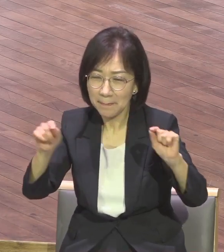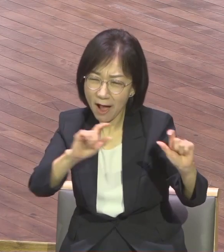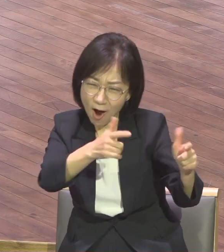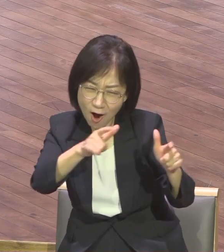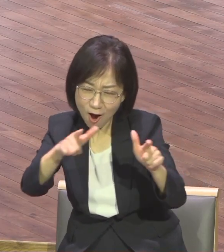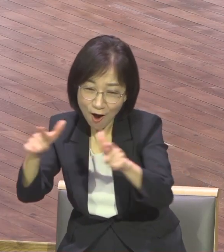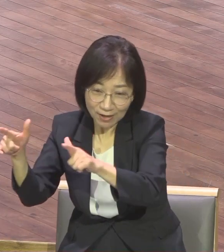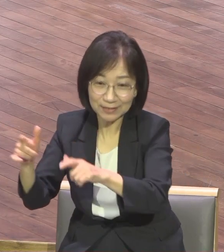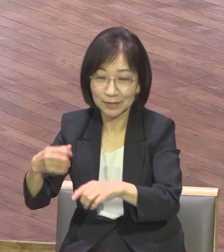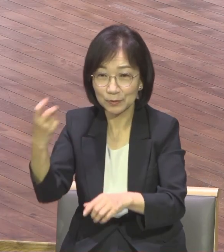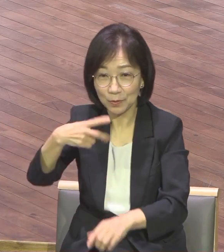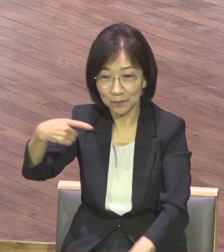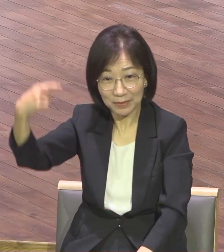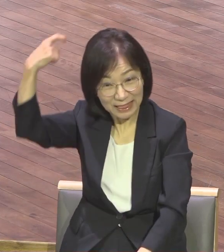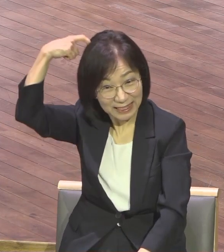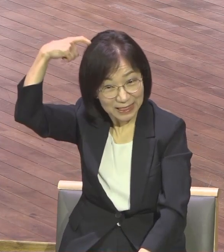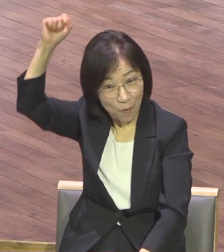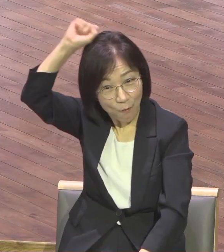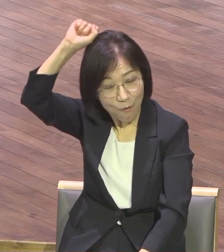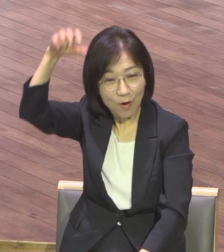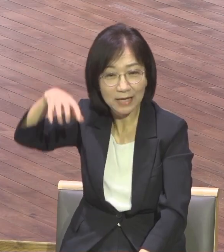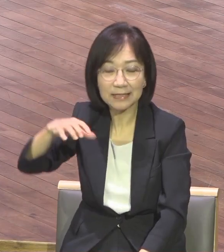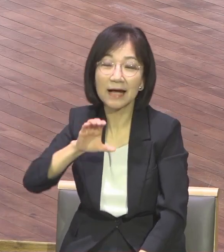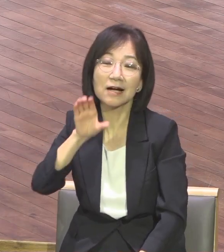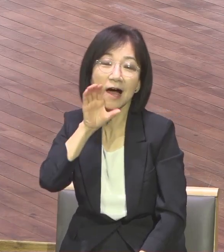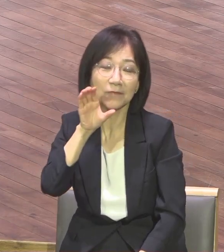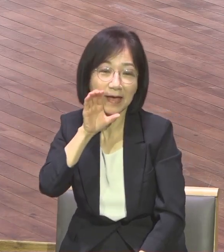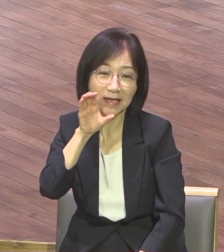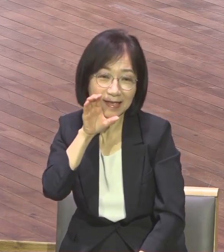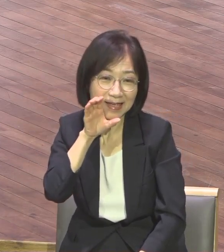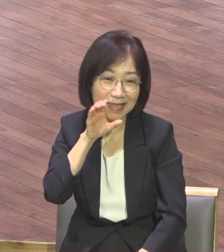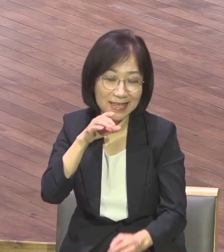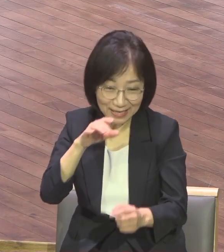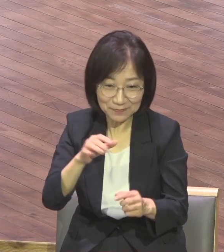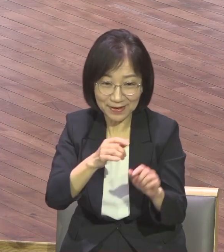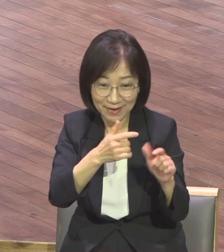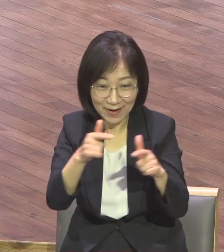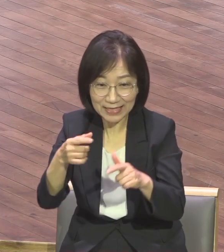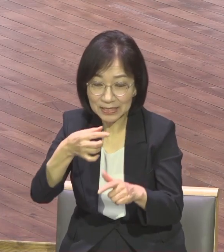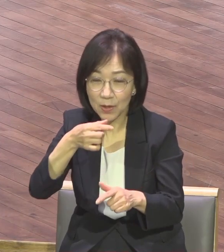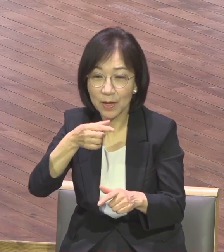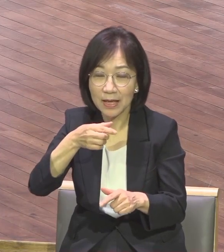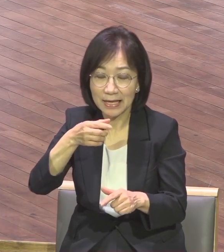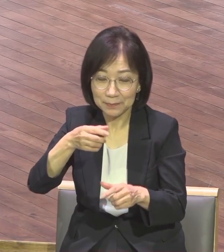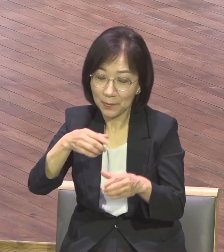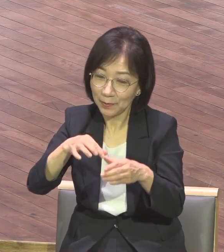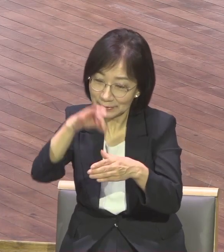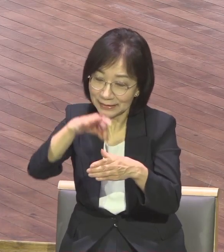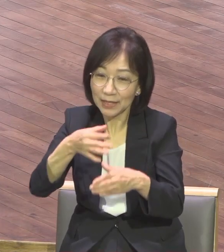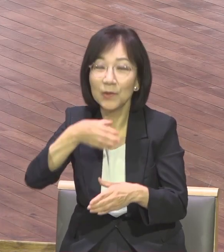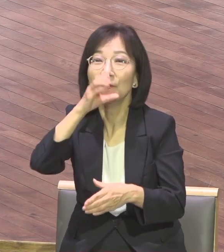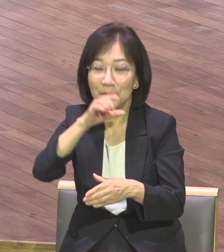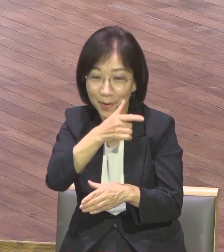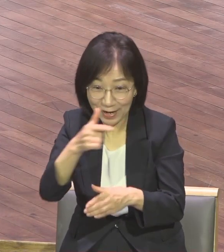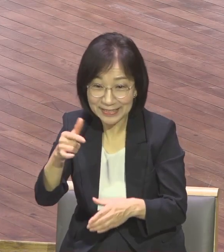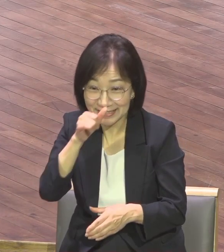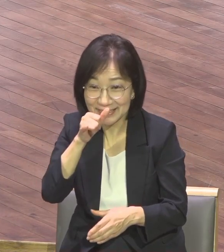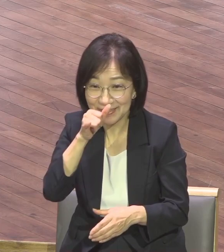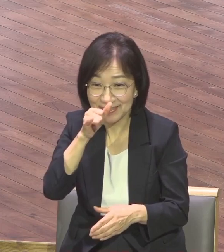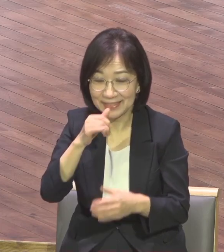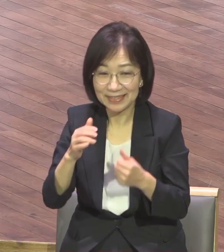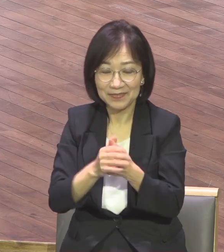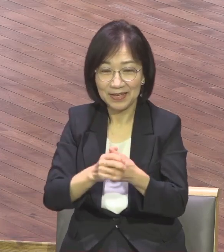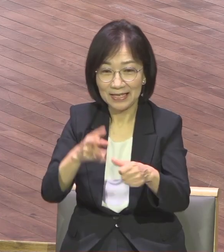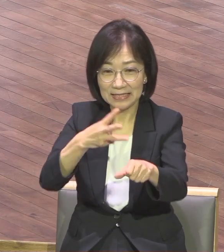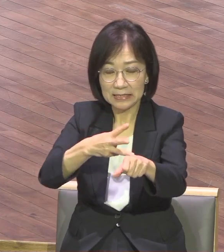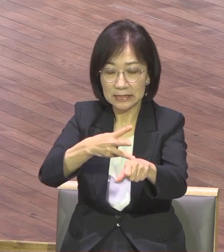있고 옥상에서는 237 선교 카페가 운영되고 있습니다. 오늘 오후 3시에는 대교구별